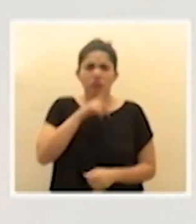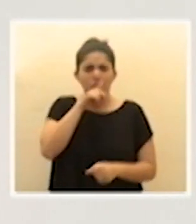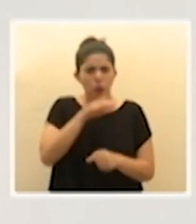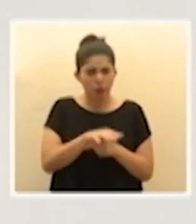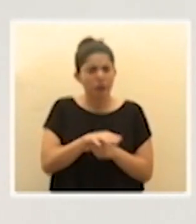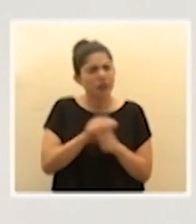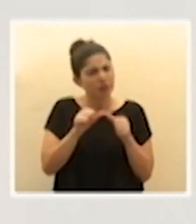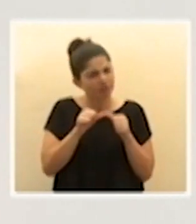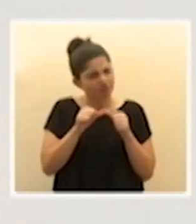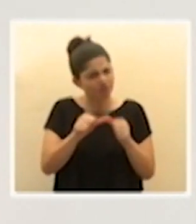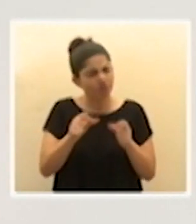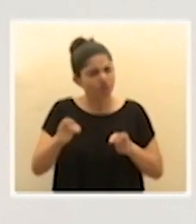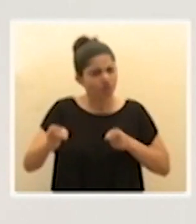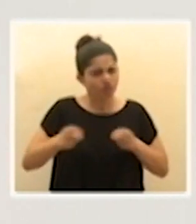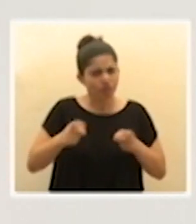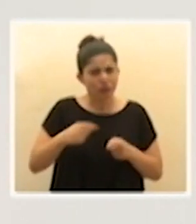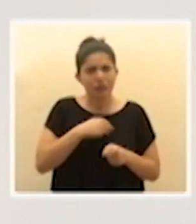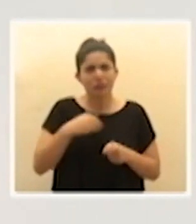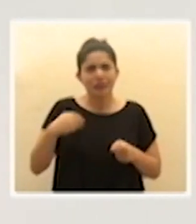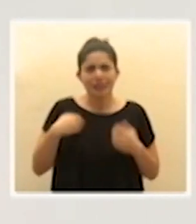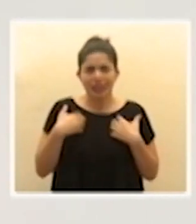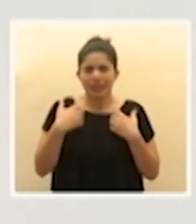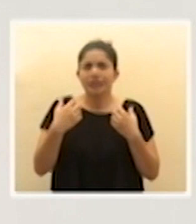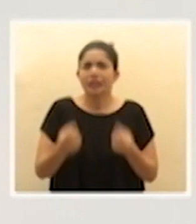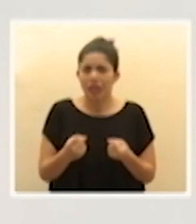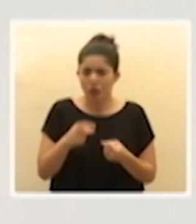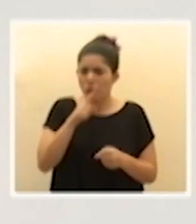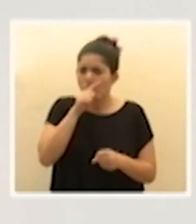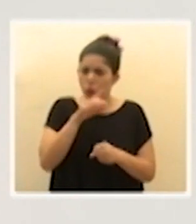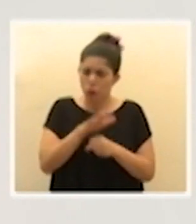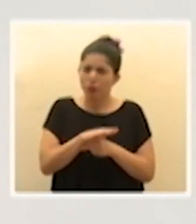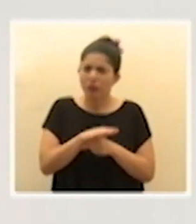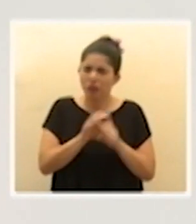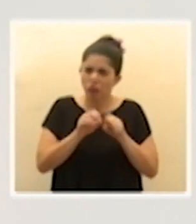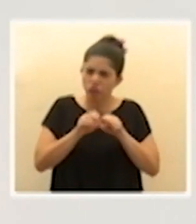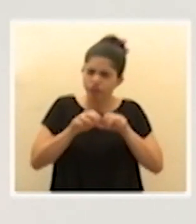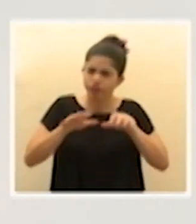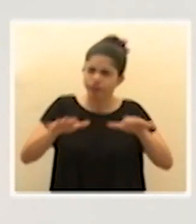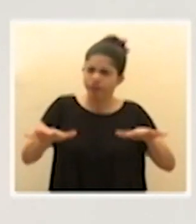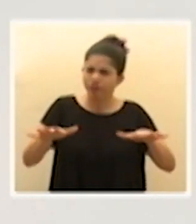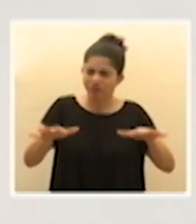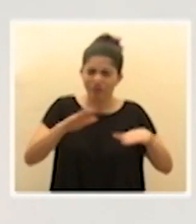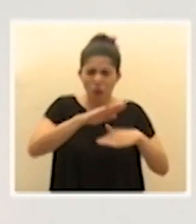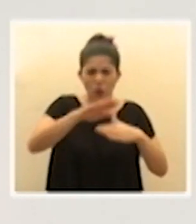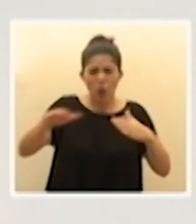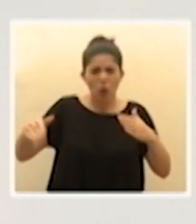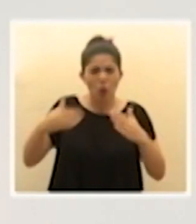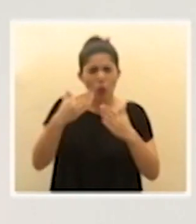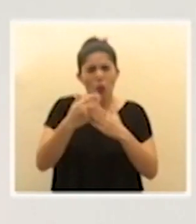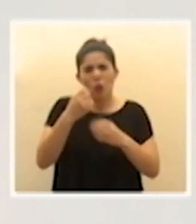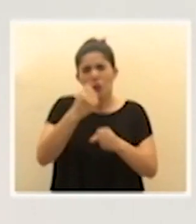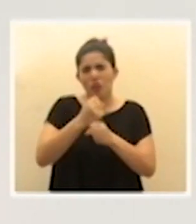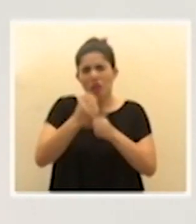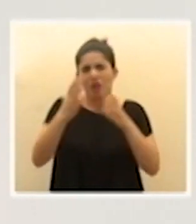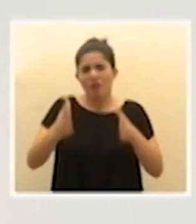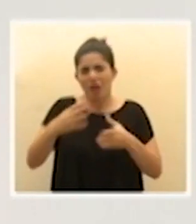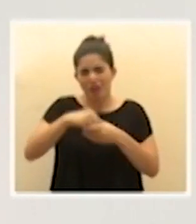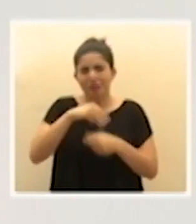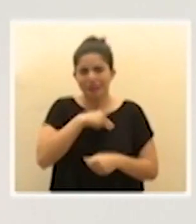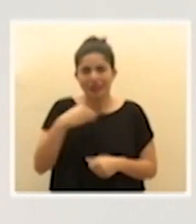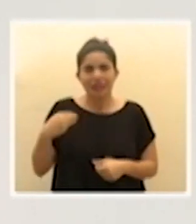de continuar al mando del Ministerio de Salud y que ese compromiso se hace extensivo en todos los funcionarios y funcionarias de este